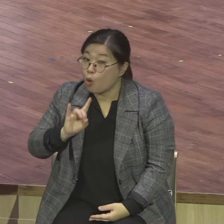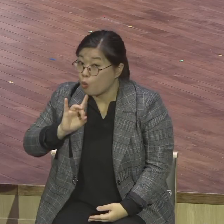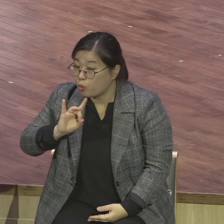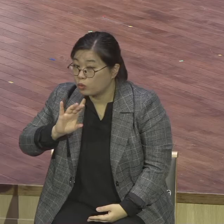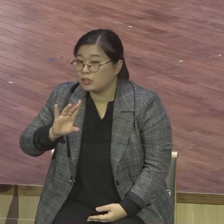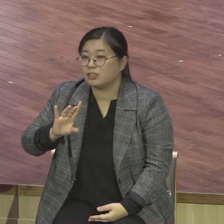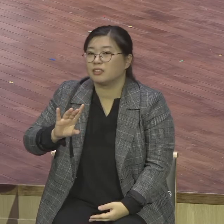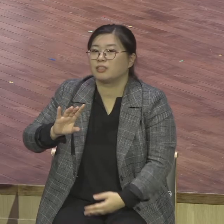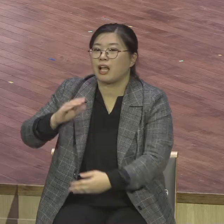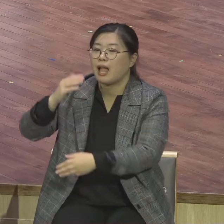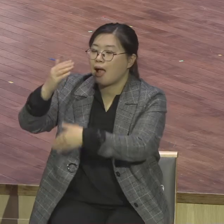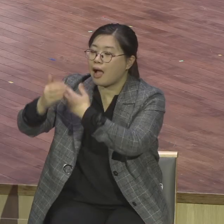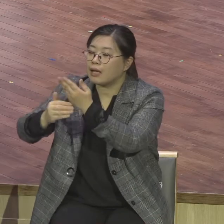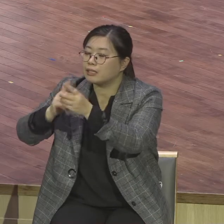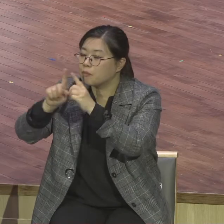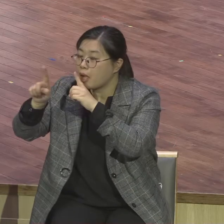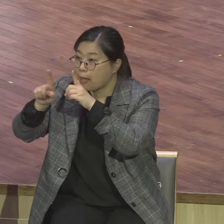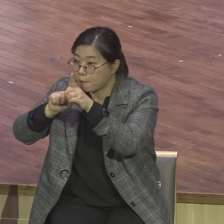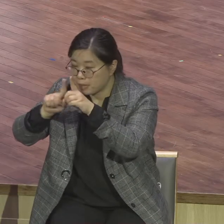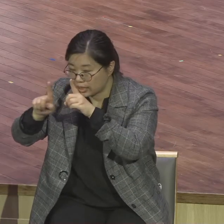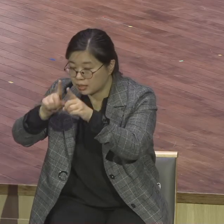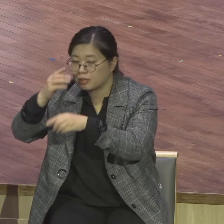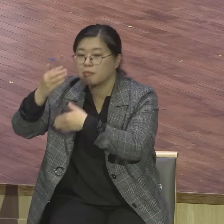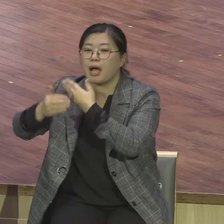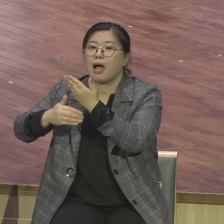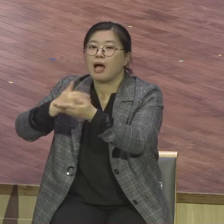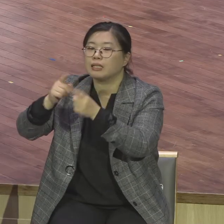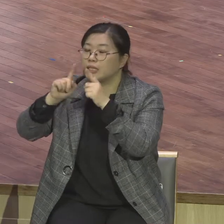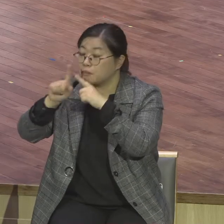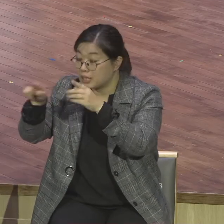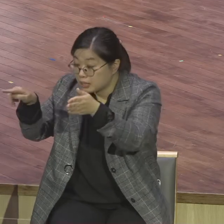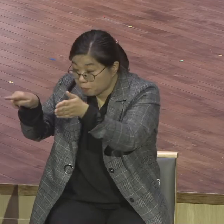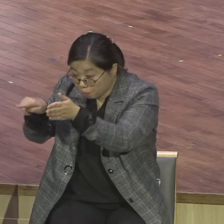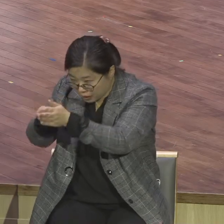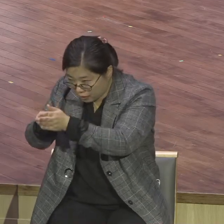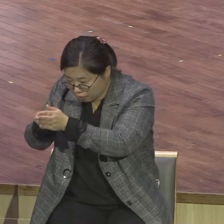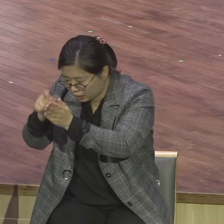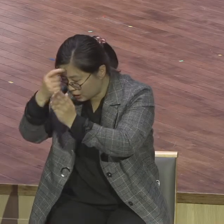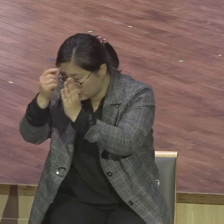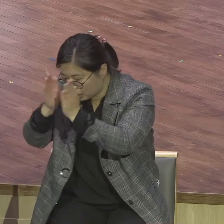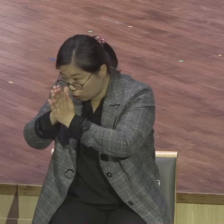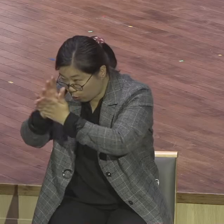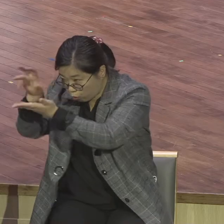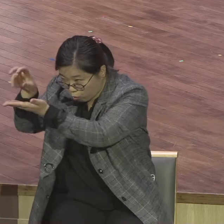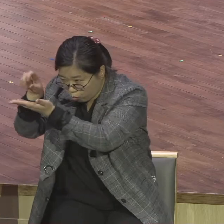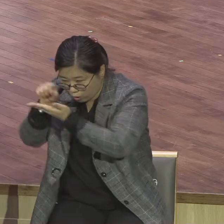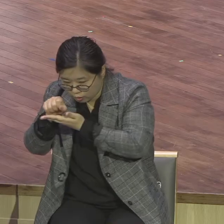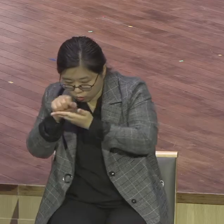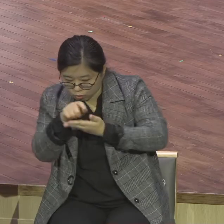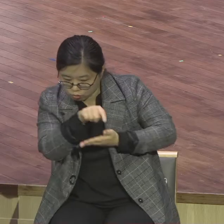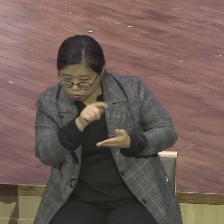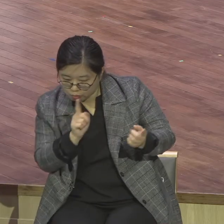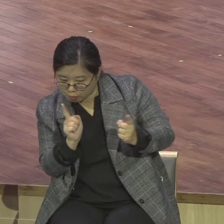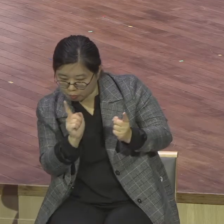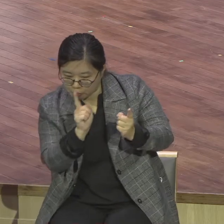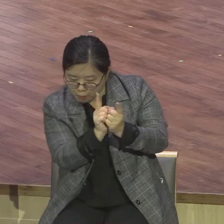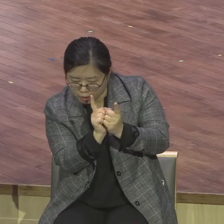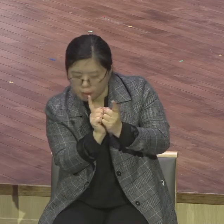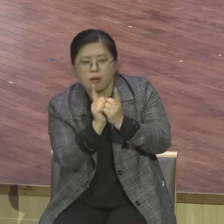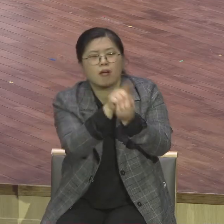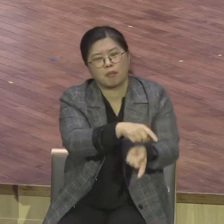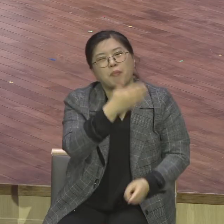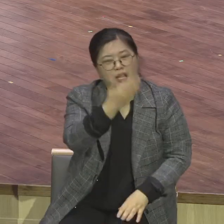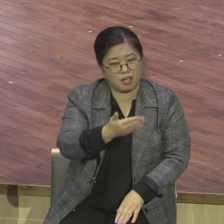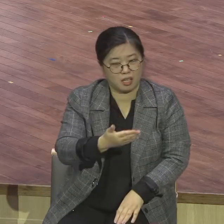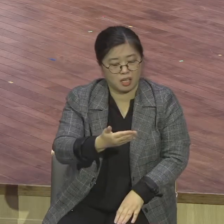오직 말씀, 오직 믿음, 오직 기도. 그거예요. 그건